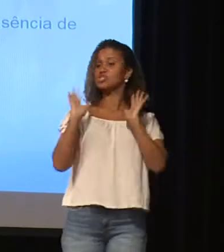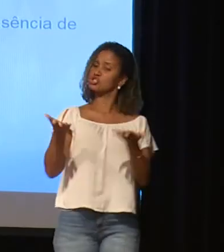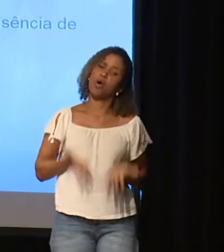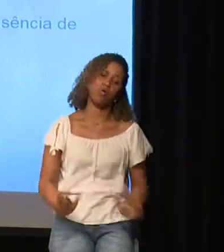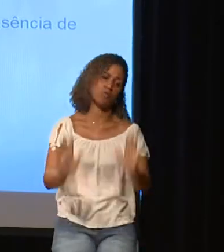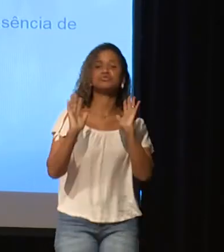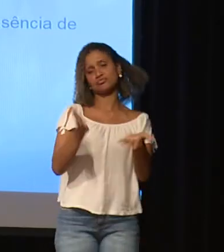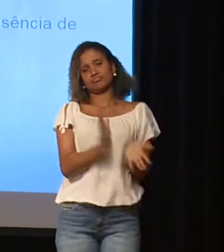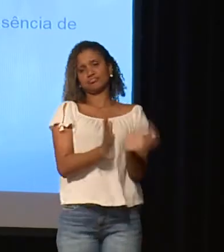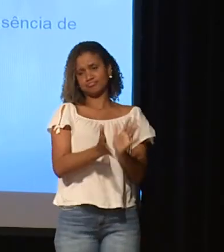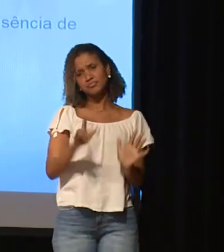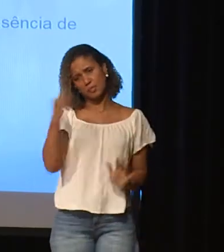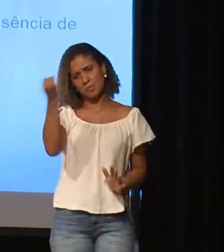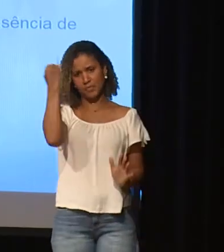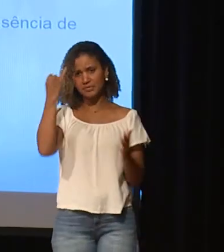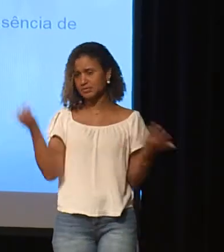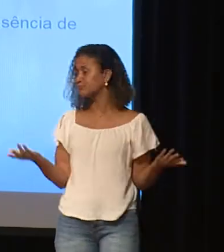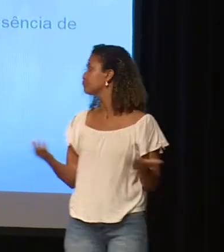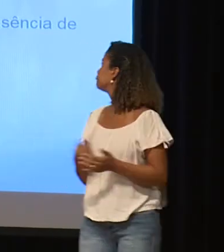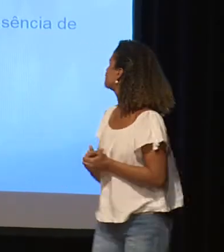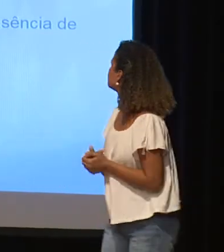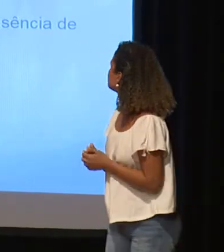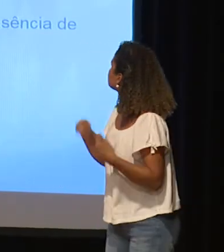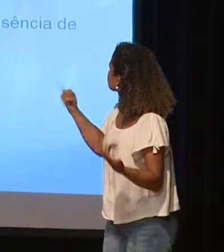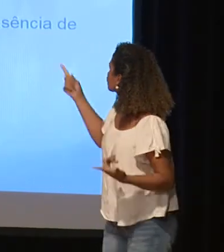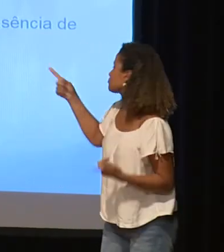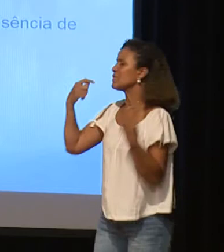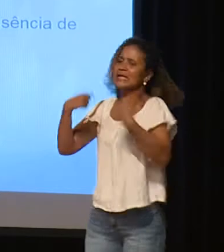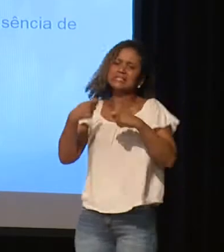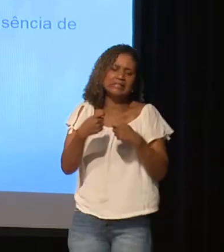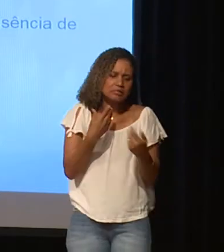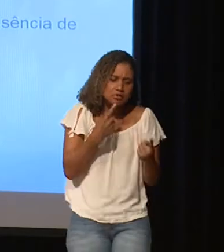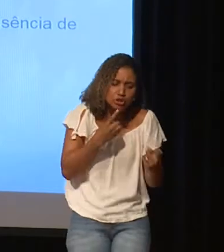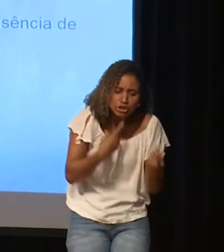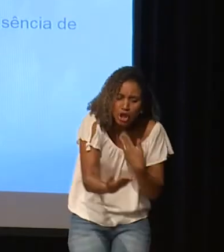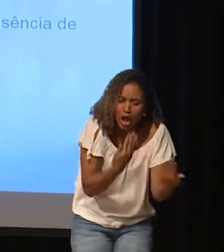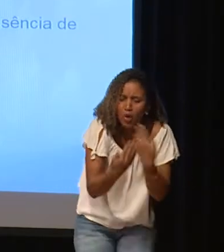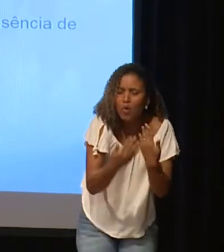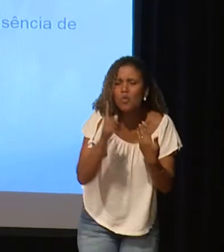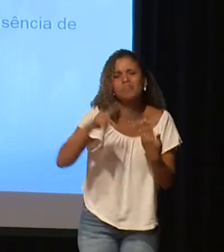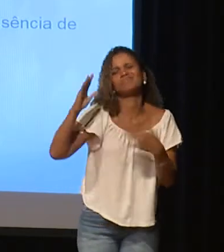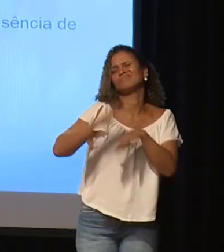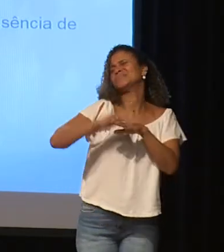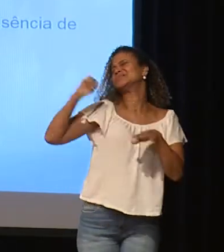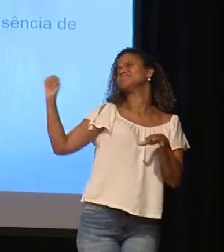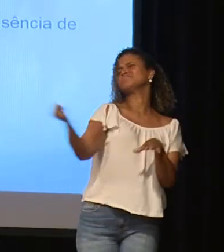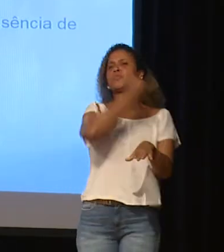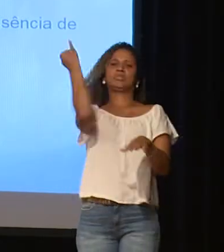ter... você falou que era bobagem, mas não, minha filha está aí, sinalizando, ouvinte. Então, a necessidade de um diálogo dentro